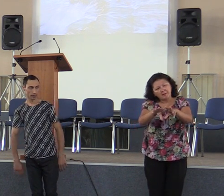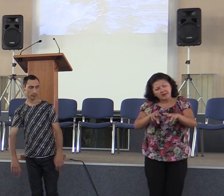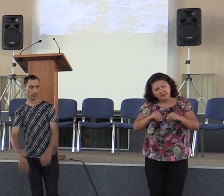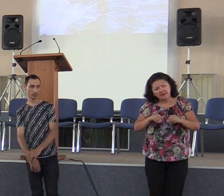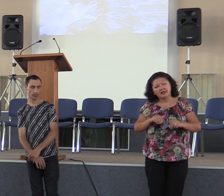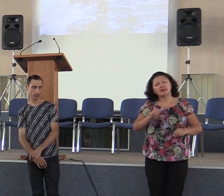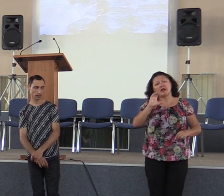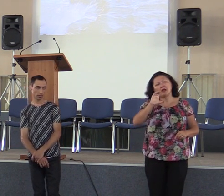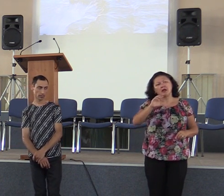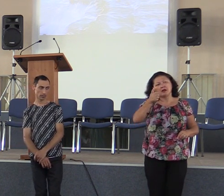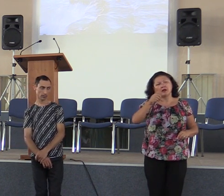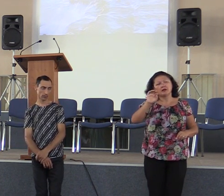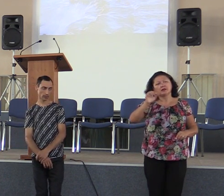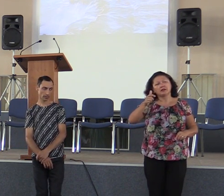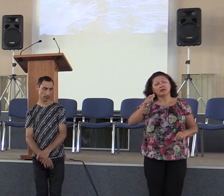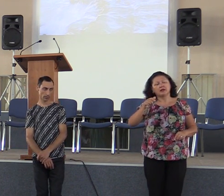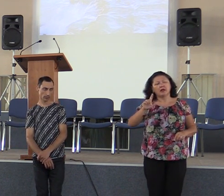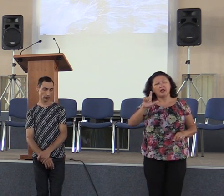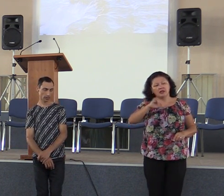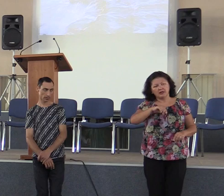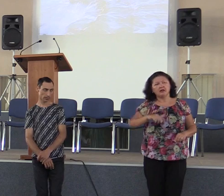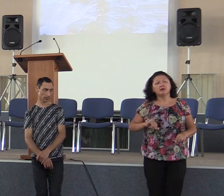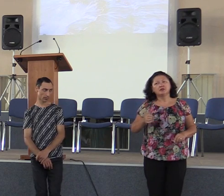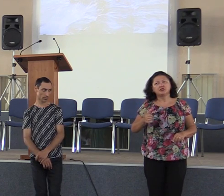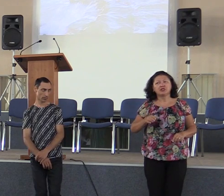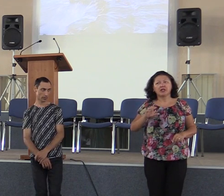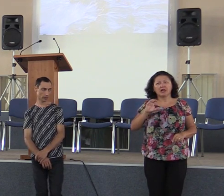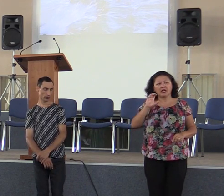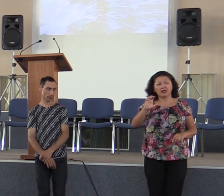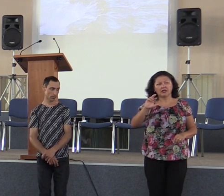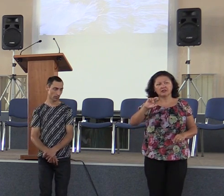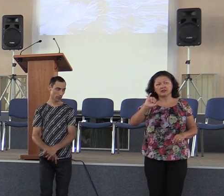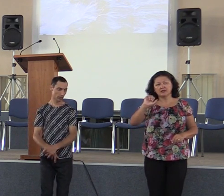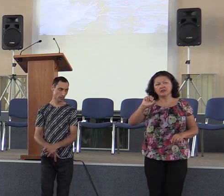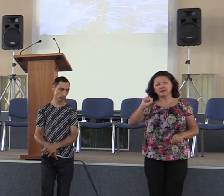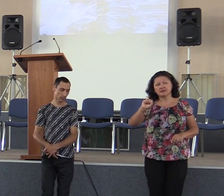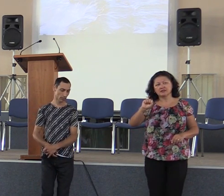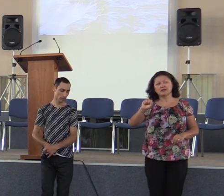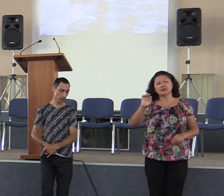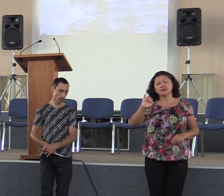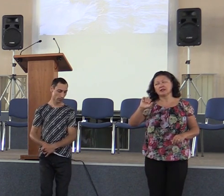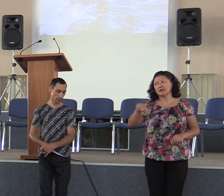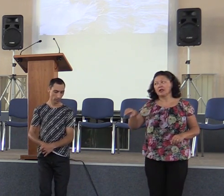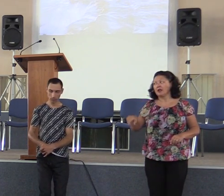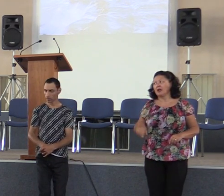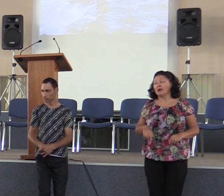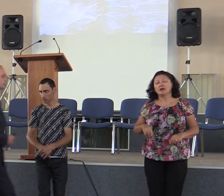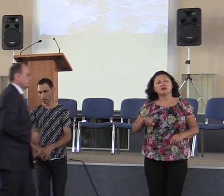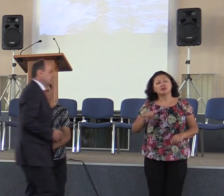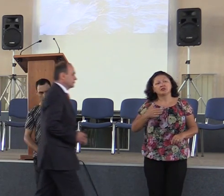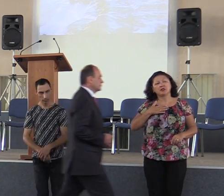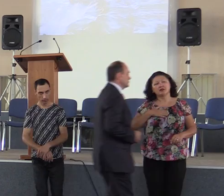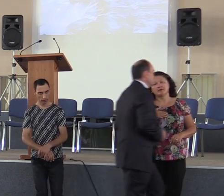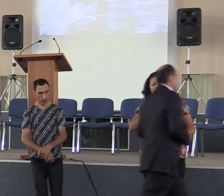de liniște, ca să fac un paradox cu torente de liniște, ca să pot să vă transmit și eu